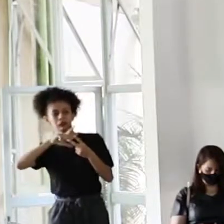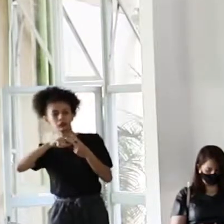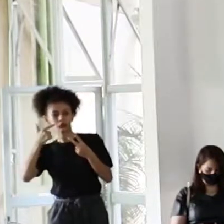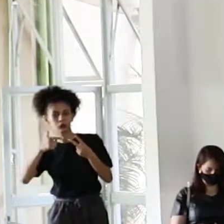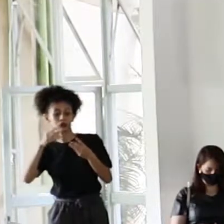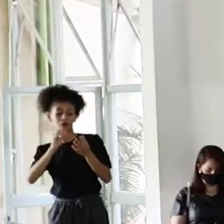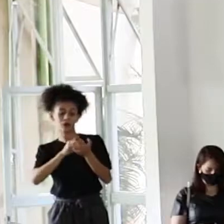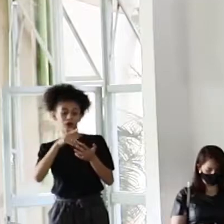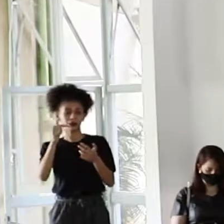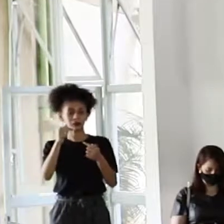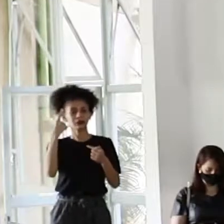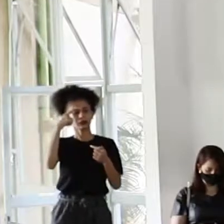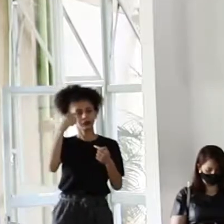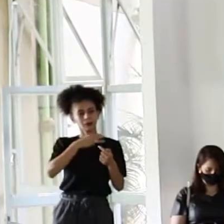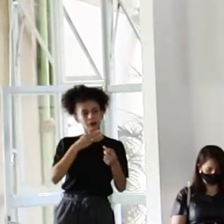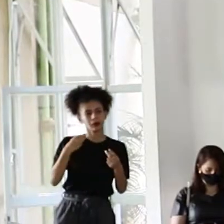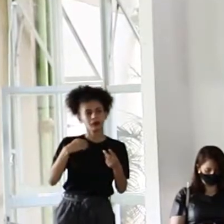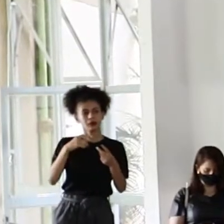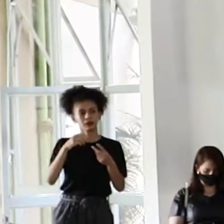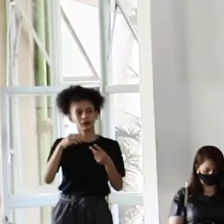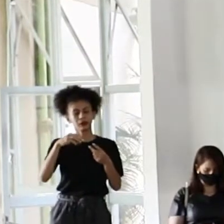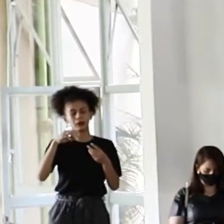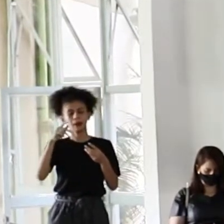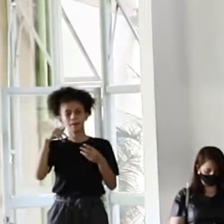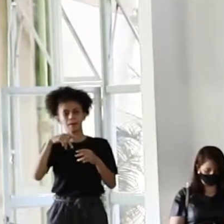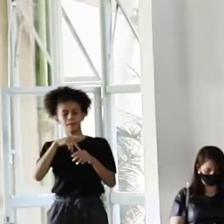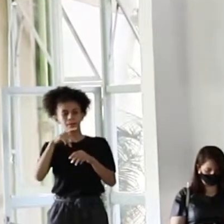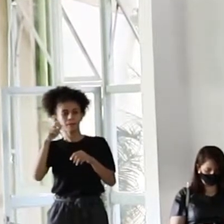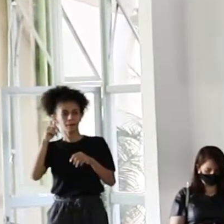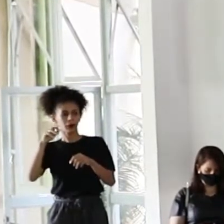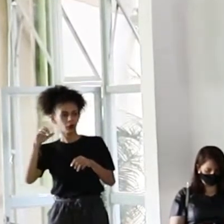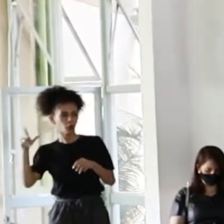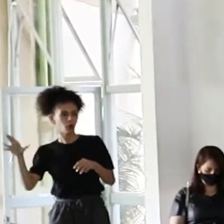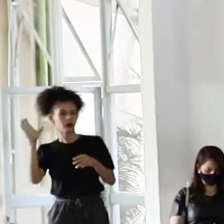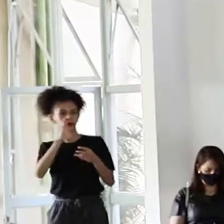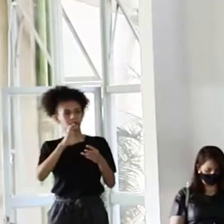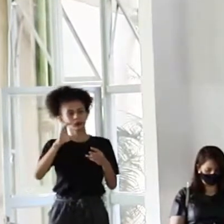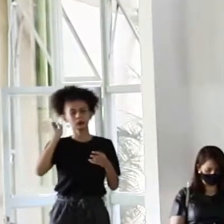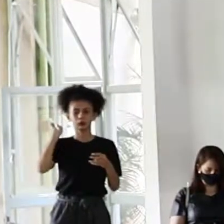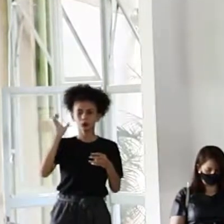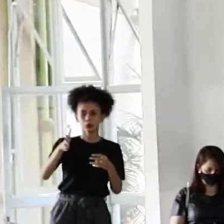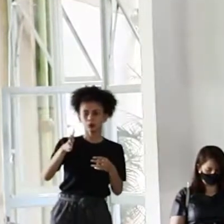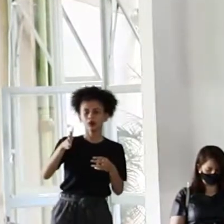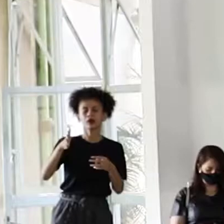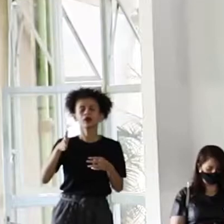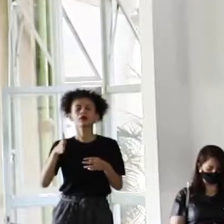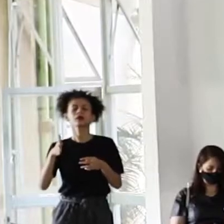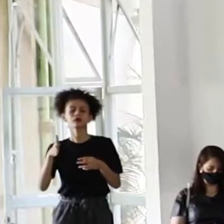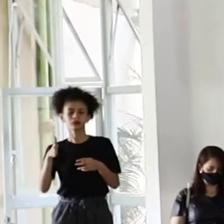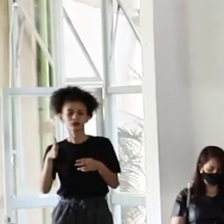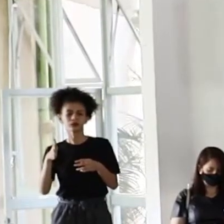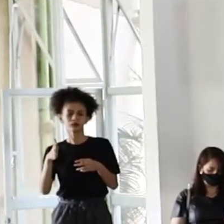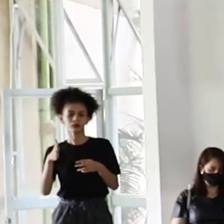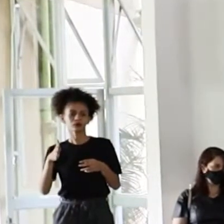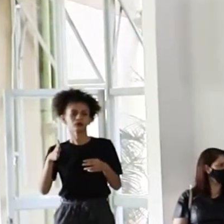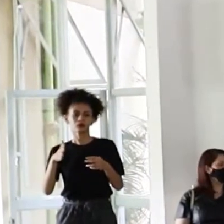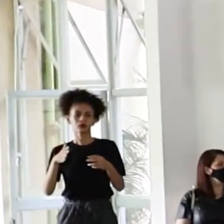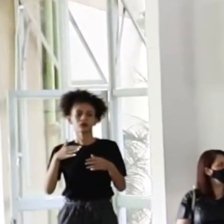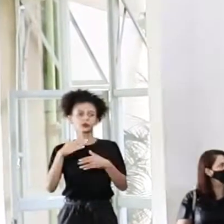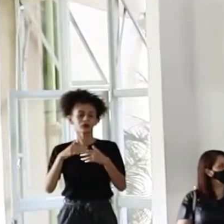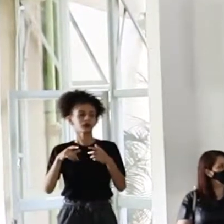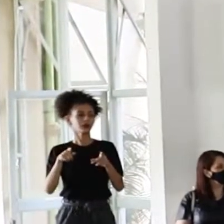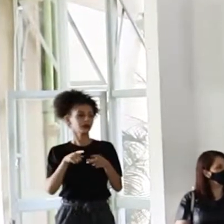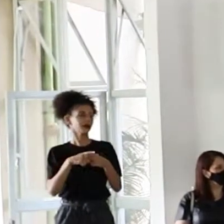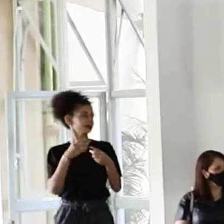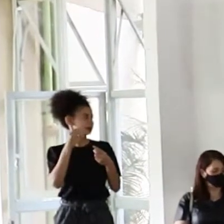Ceilândia estrutural não é um recurso do Governo Federal e do Guará foi a primeira